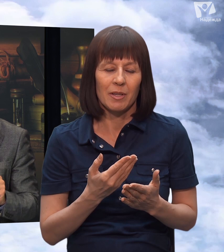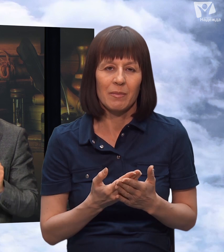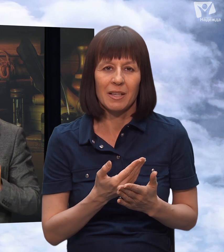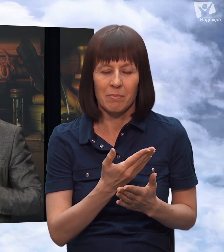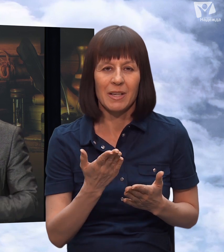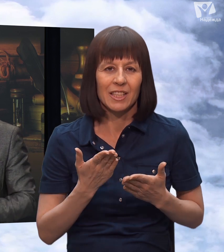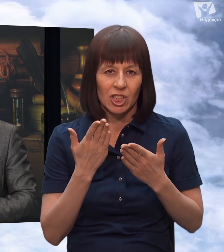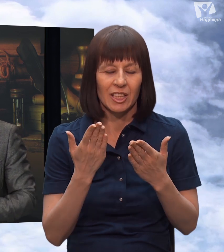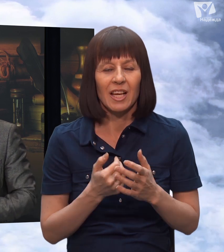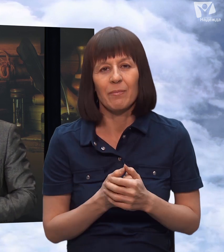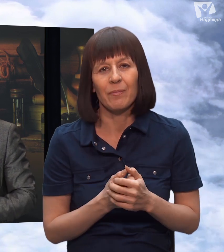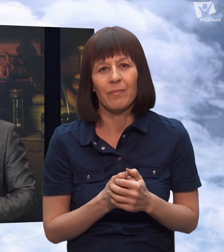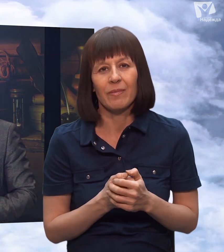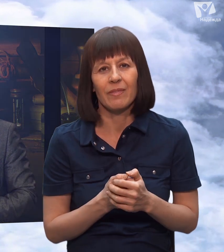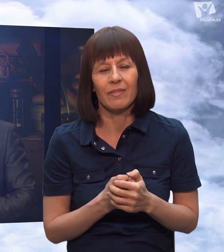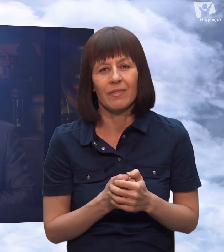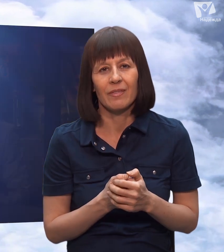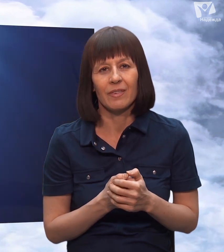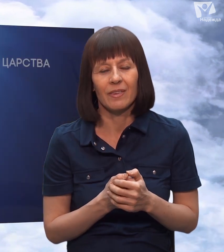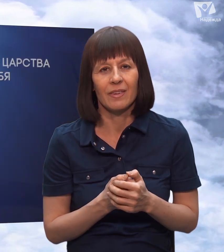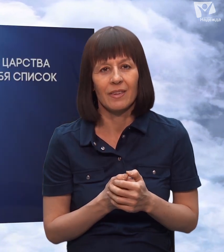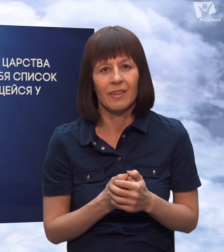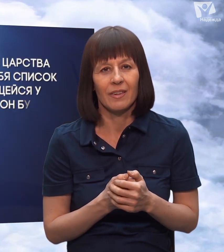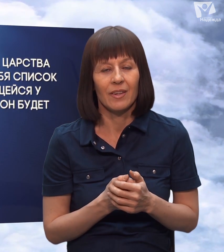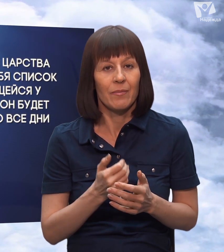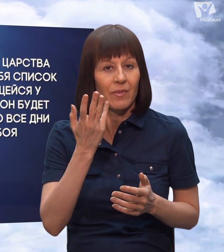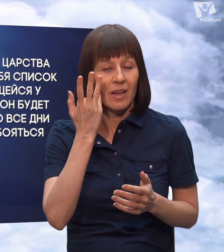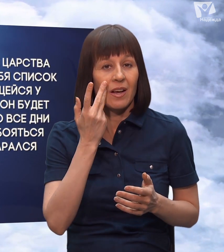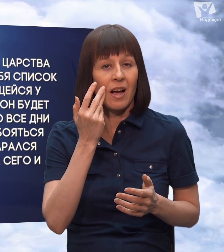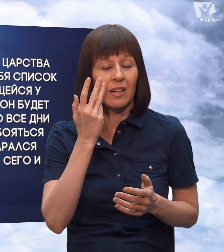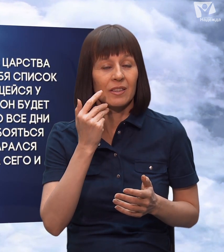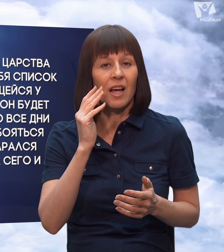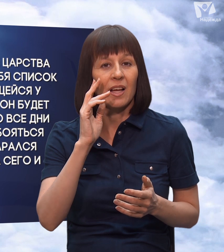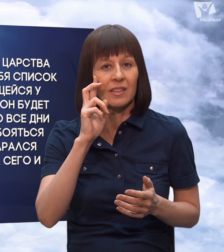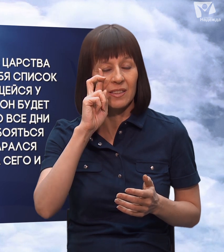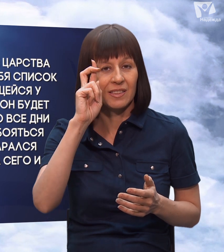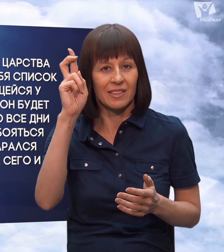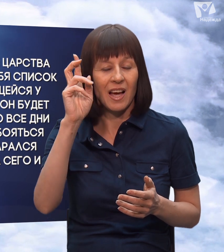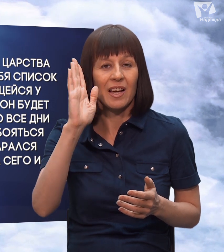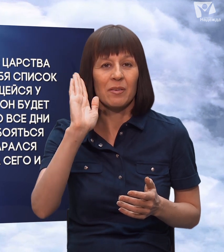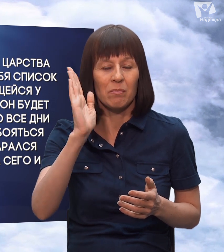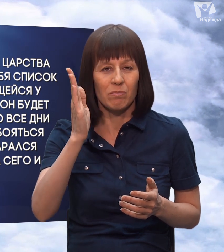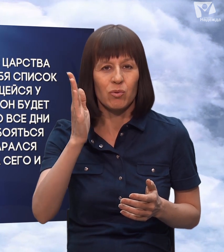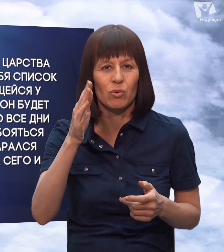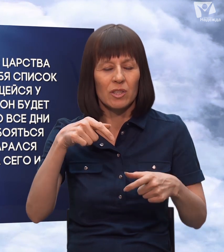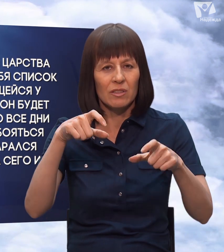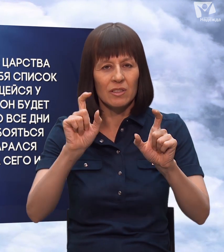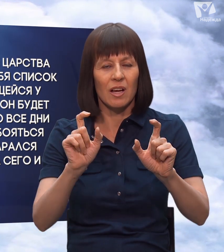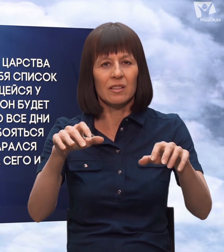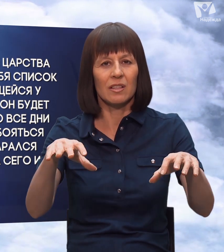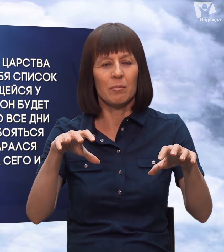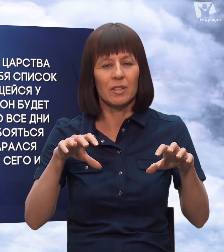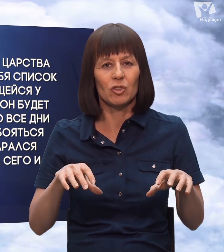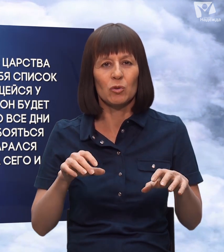в отношении царя когда он зайдет на престол пусть перепишет для себя в свиток этот